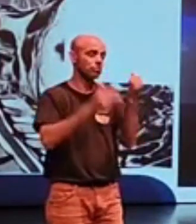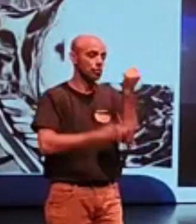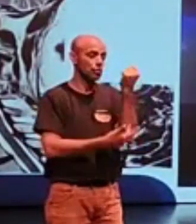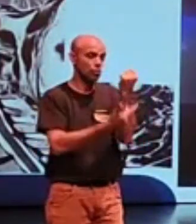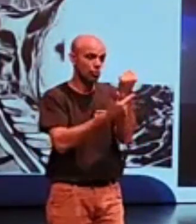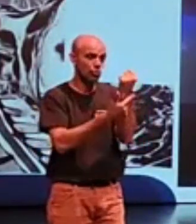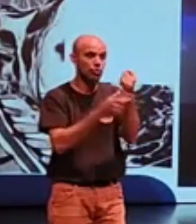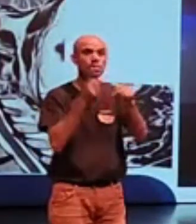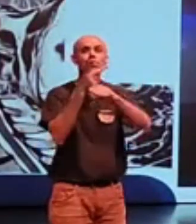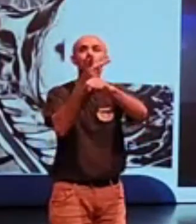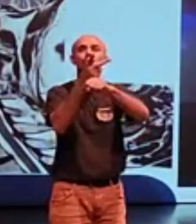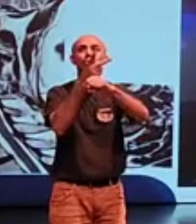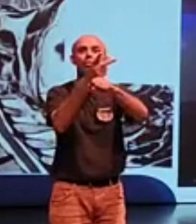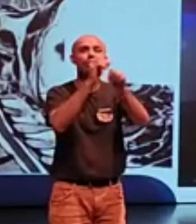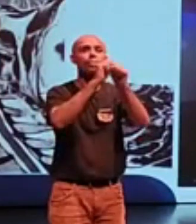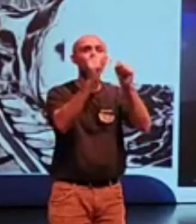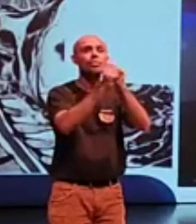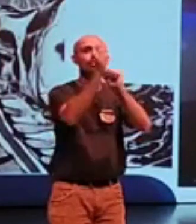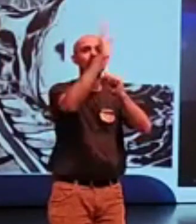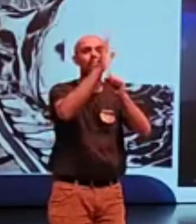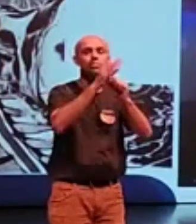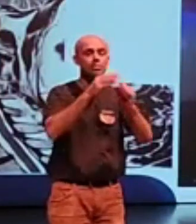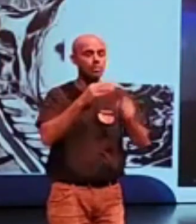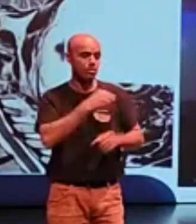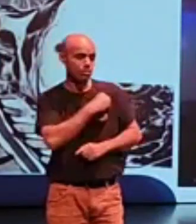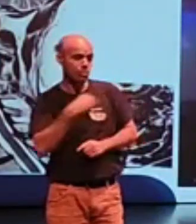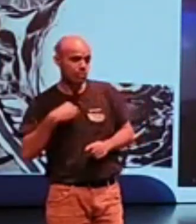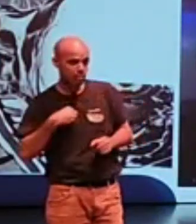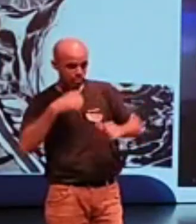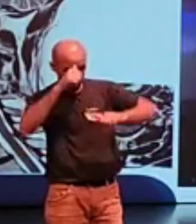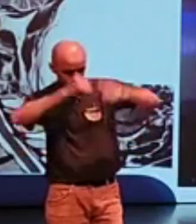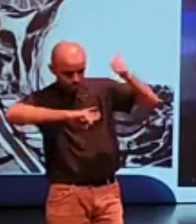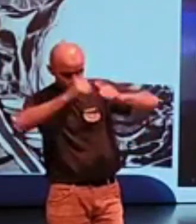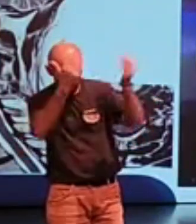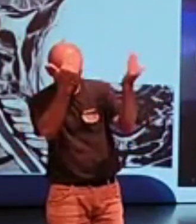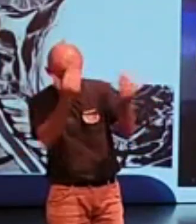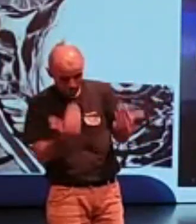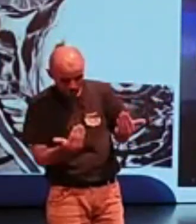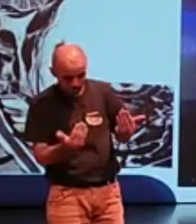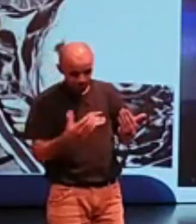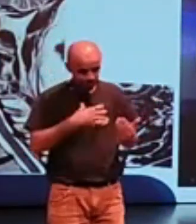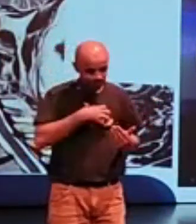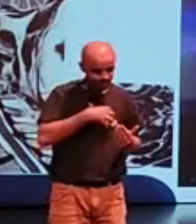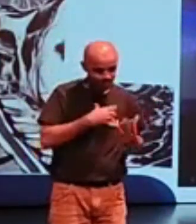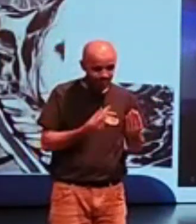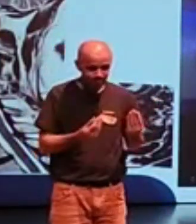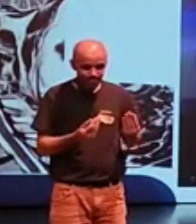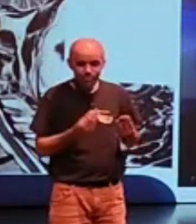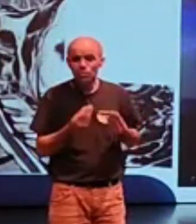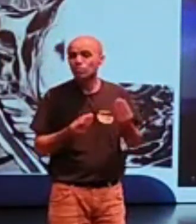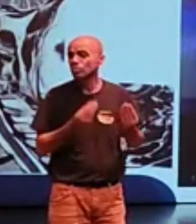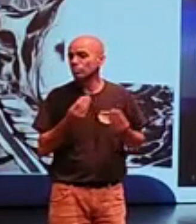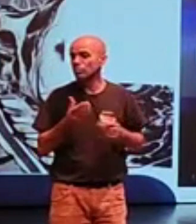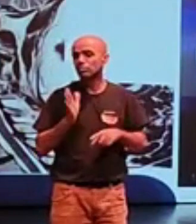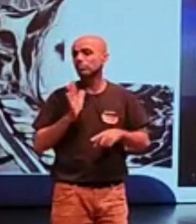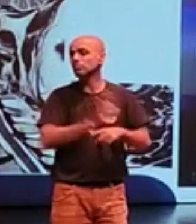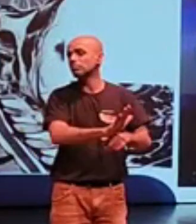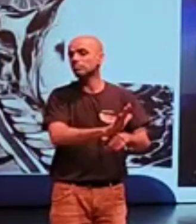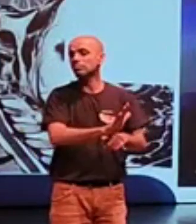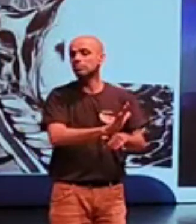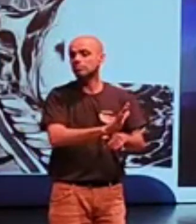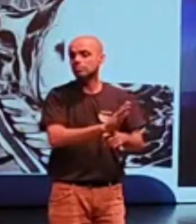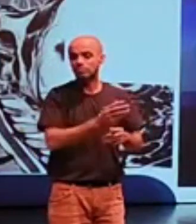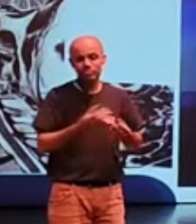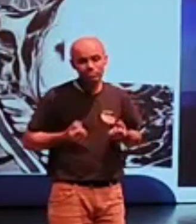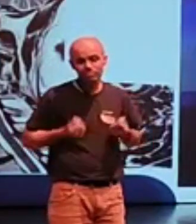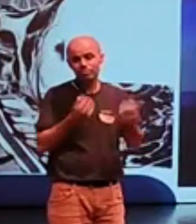Sociedade Brasileira de Coluna. Nós podemos examinar, avaliar, tentar buscar uma forma de ver se podemos lhe